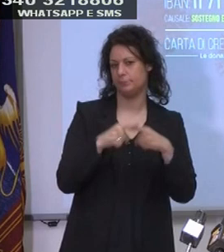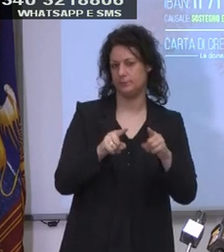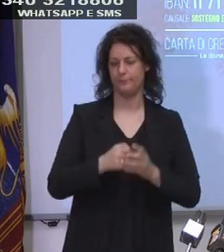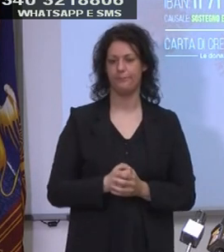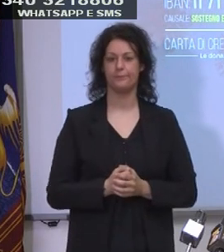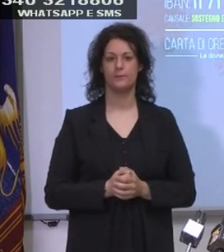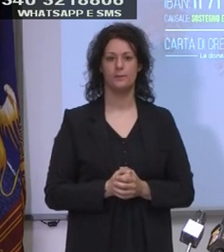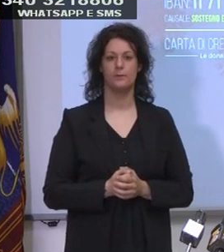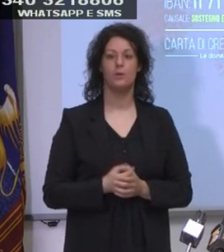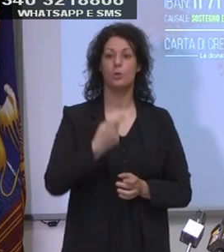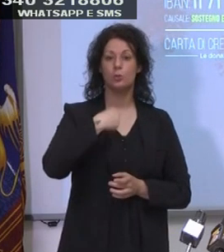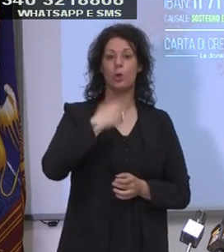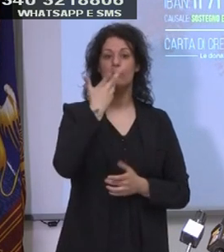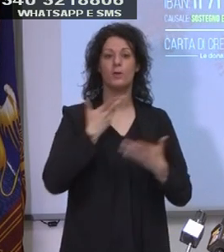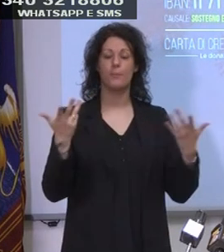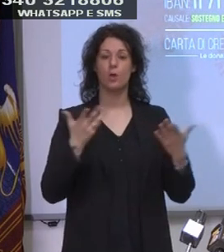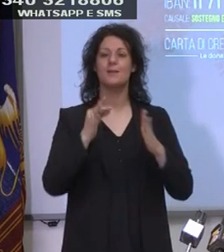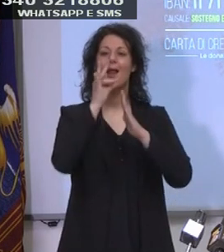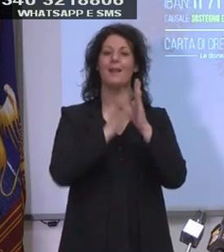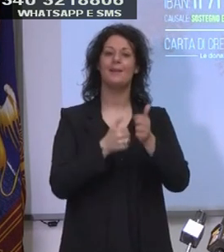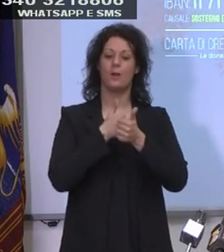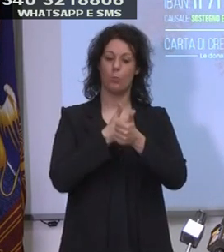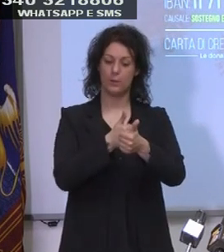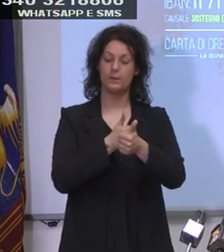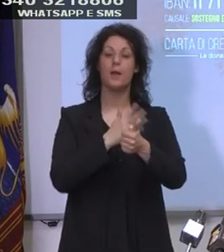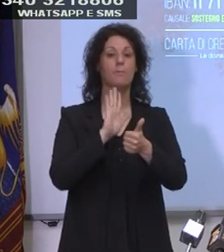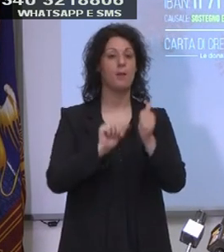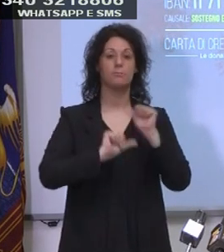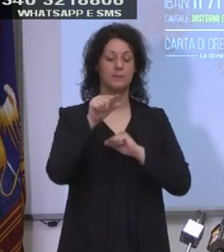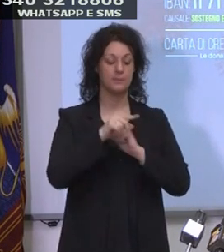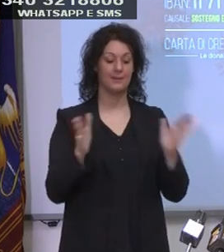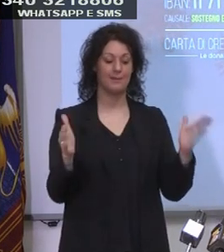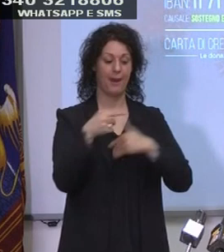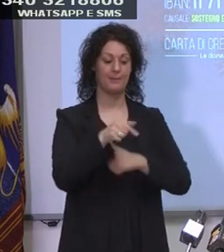che vogliamo farsi firmare tutte le linee guida dal servizio dipartimento di prevenzione.